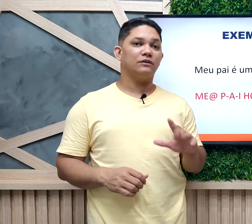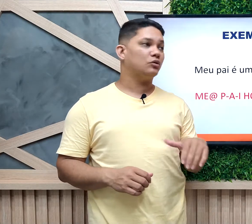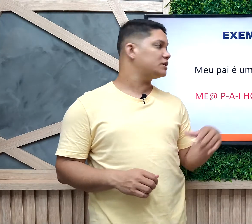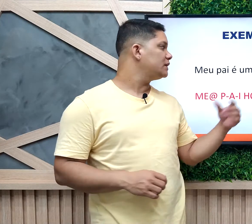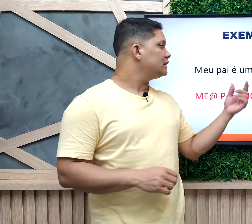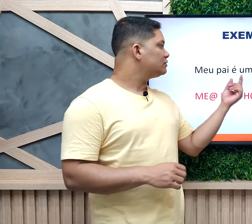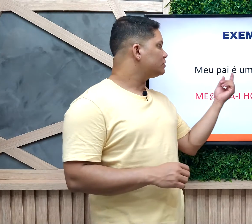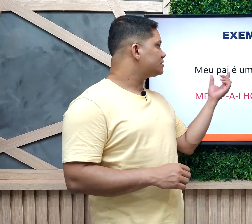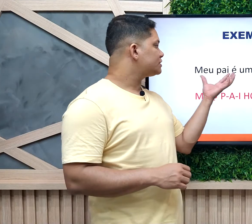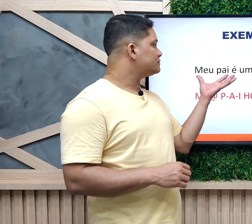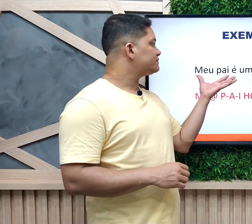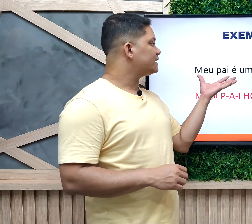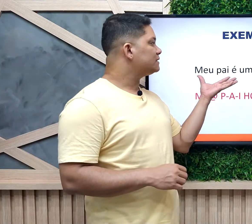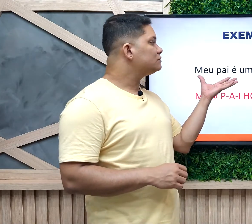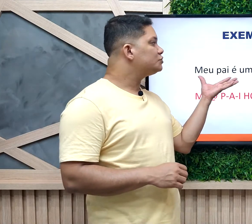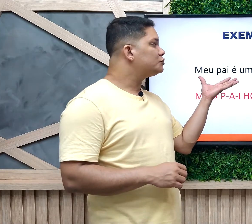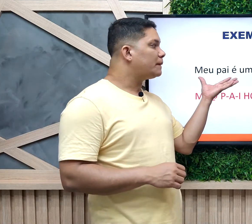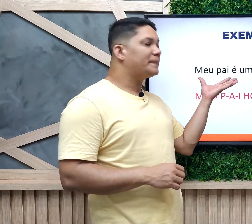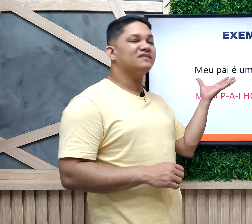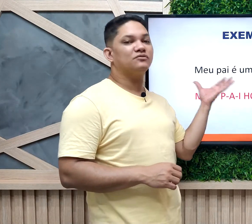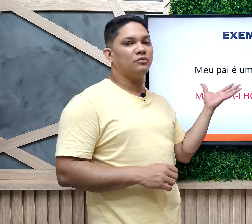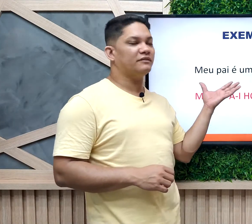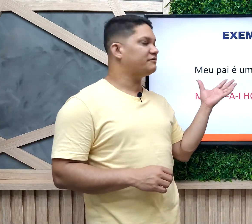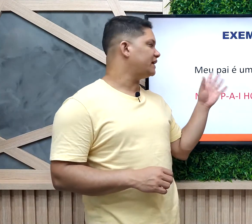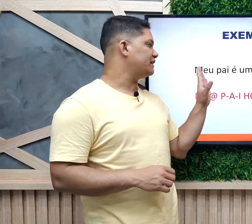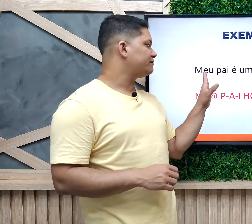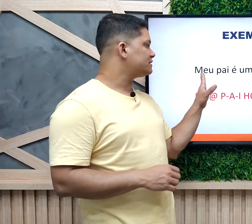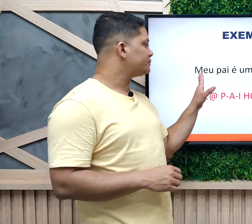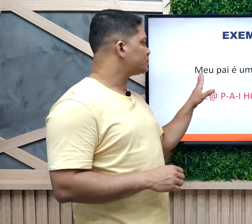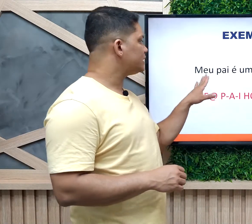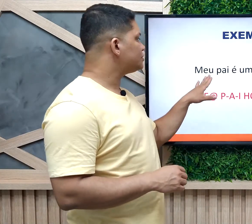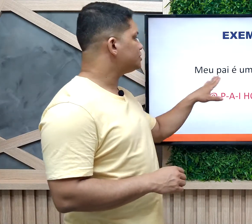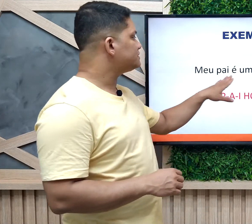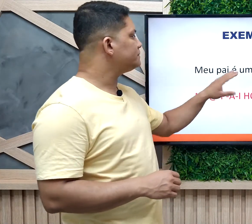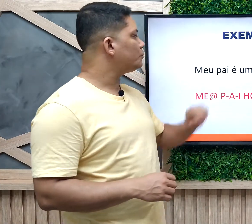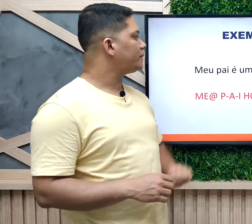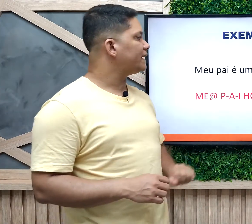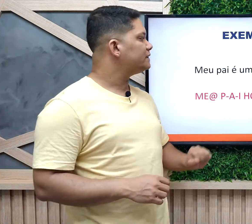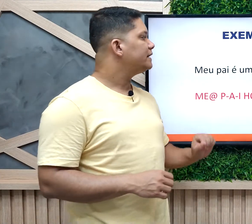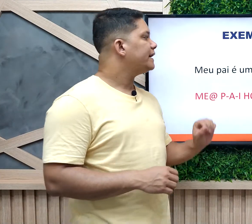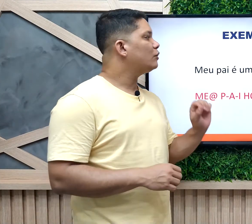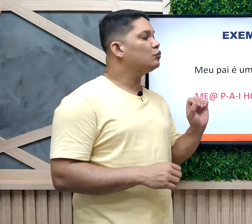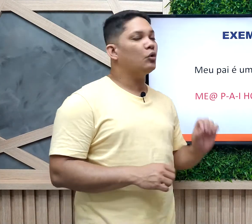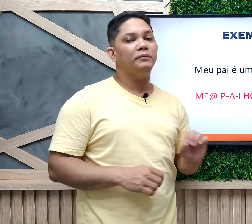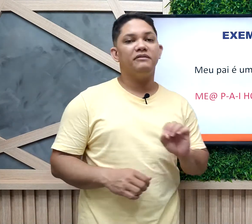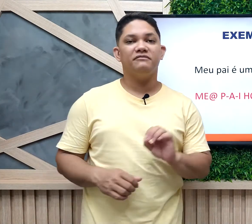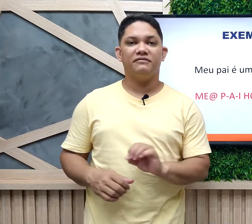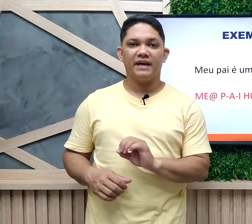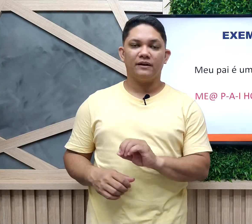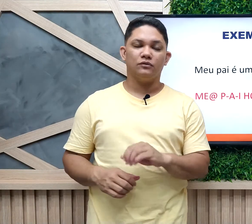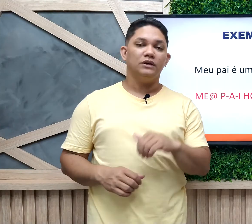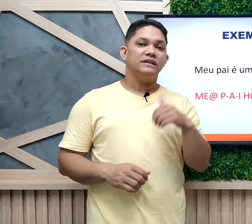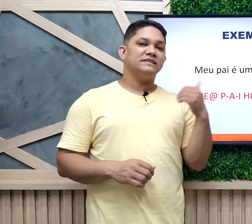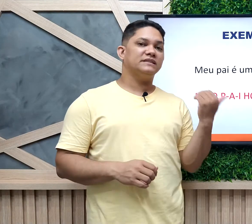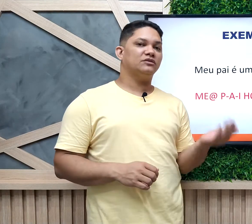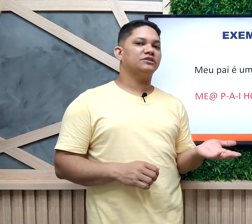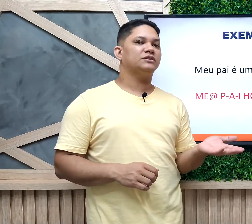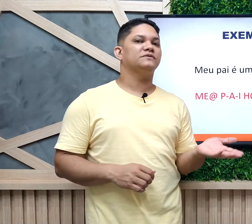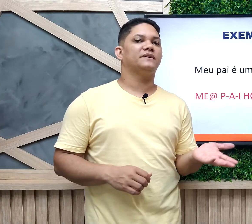agora nós estamos falando de uma pessoa velha. A frase em português diz: meu pai é um homem velho. Se nós estamos falando